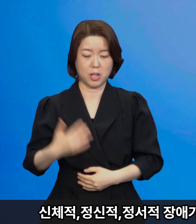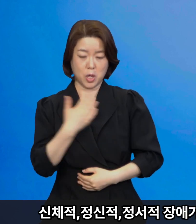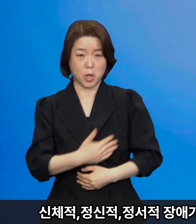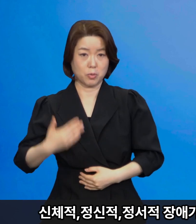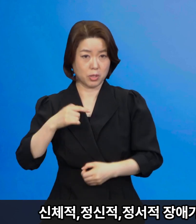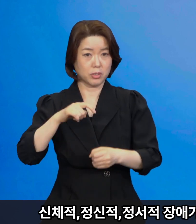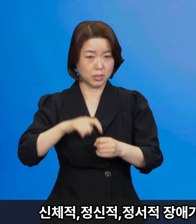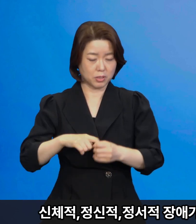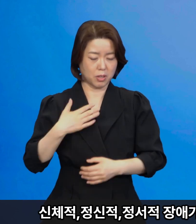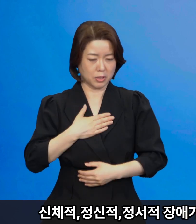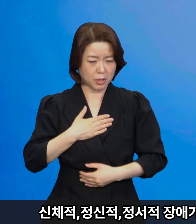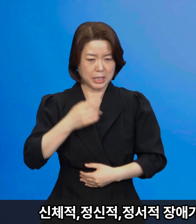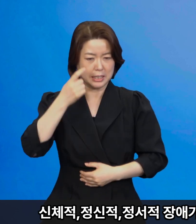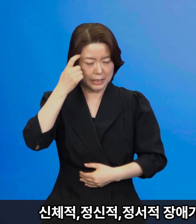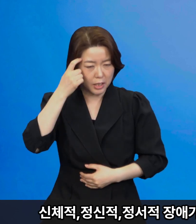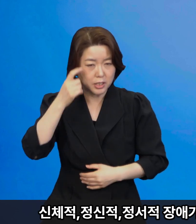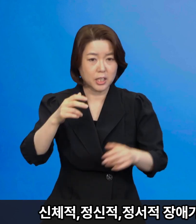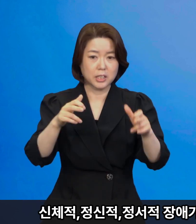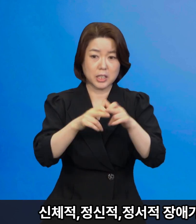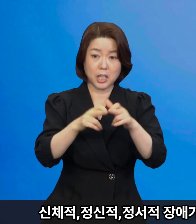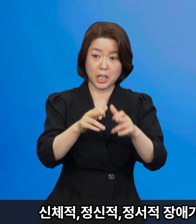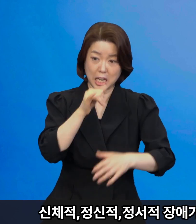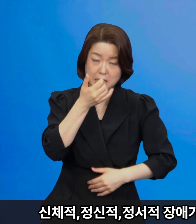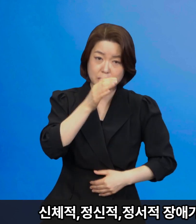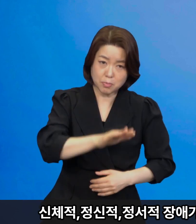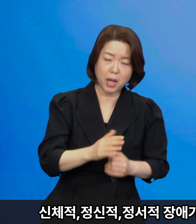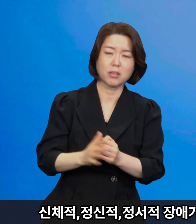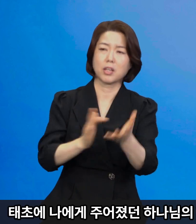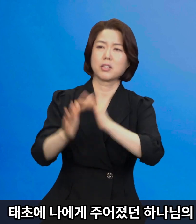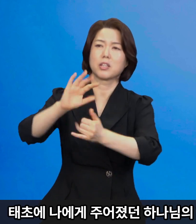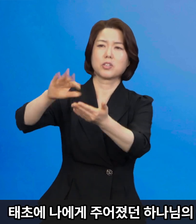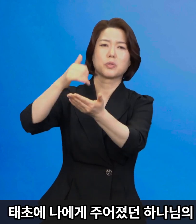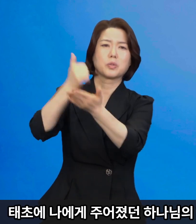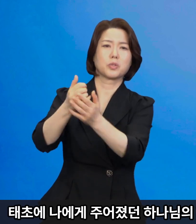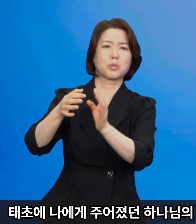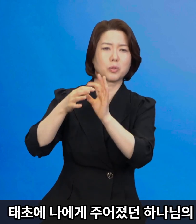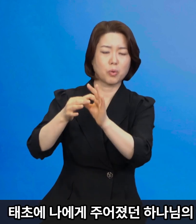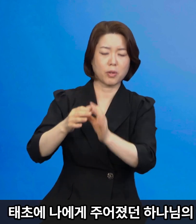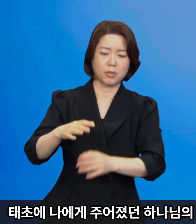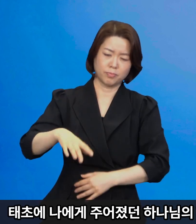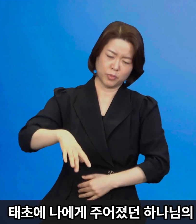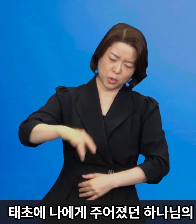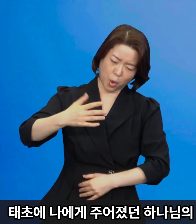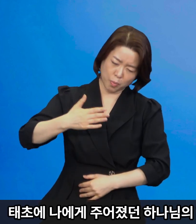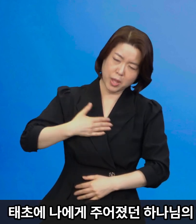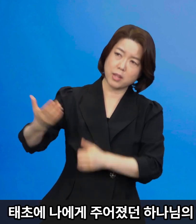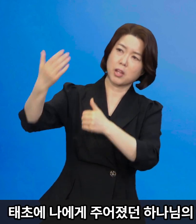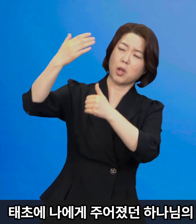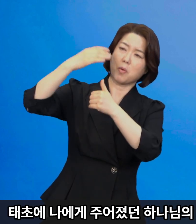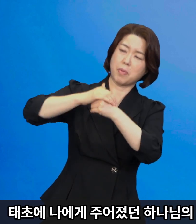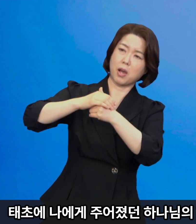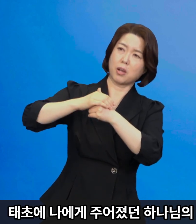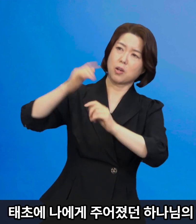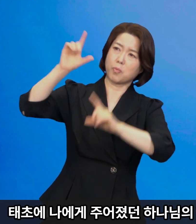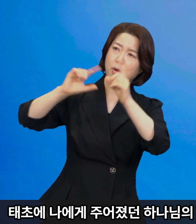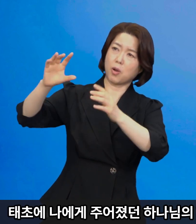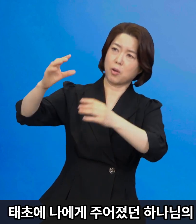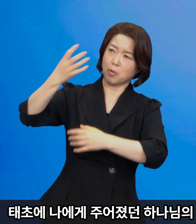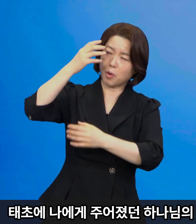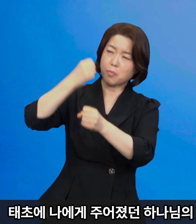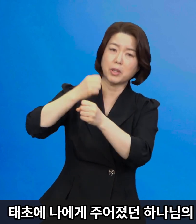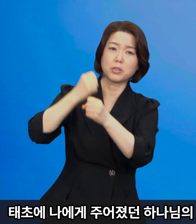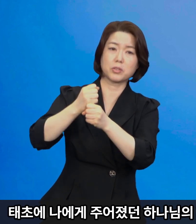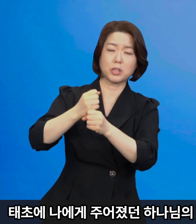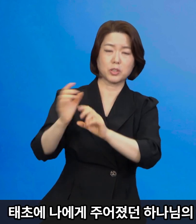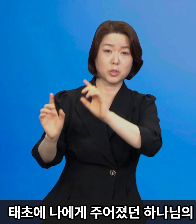신체적, 정신적, 정서적 장애가 있을지라도 예수 그리스도를 통해 태초에 나에게 주어졌던 하나님의 형상이